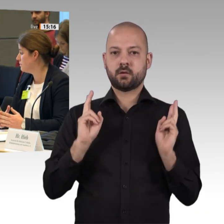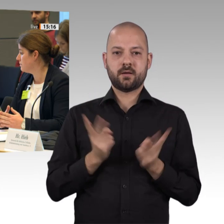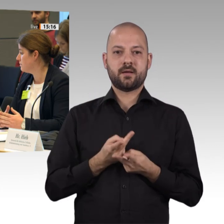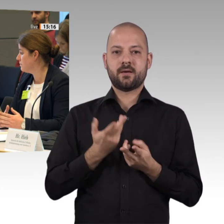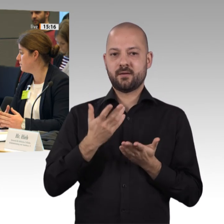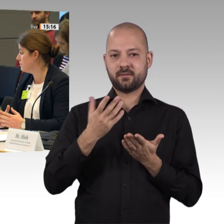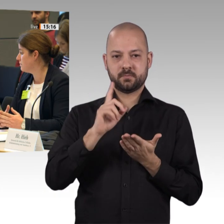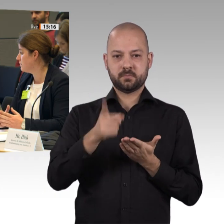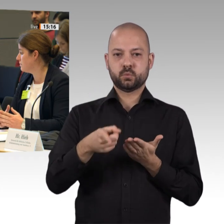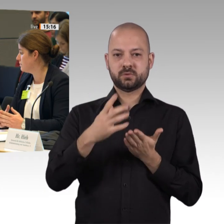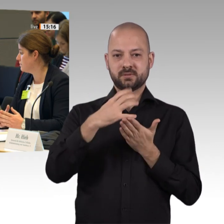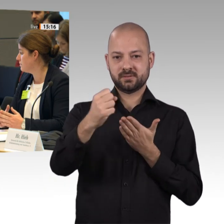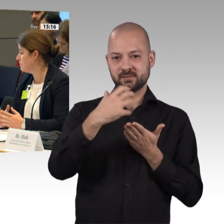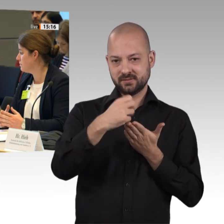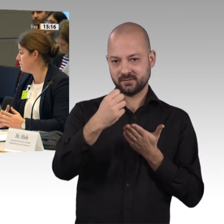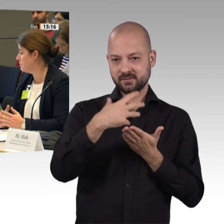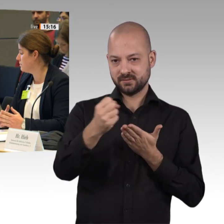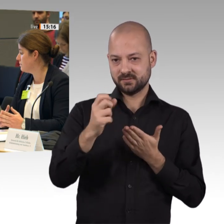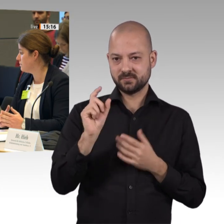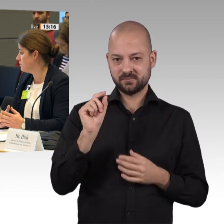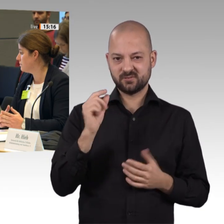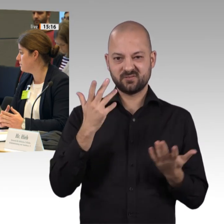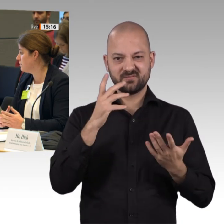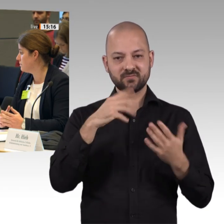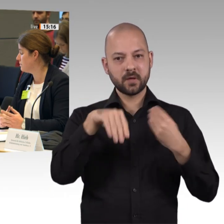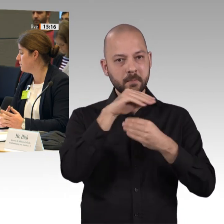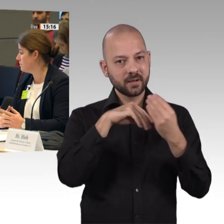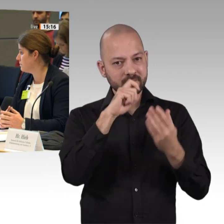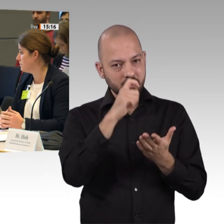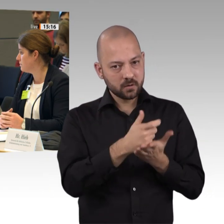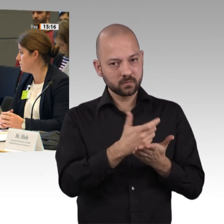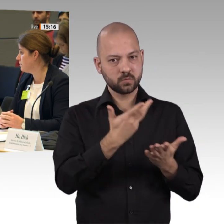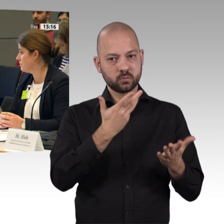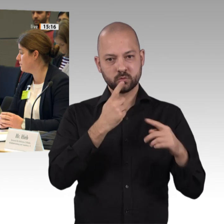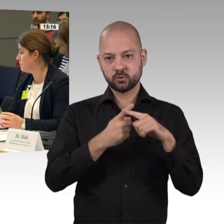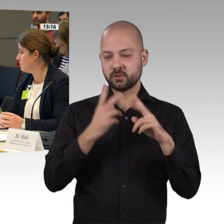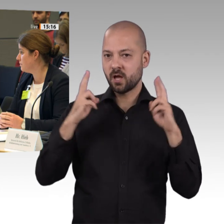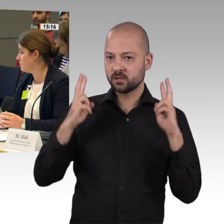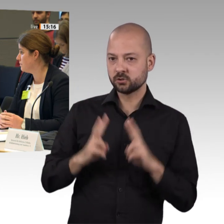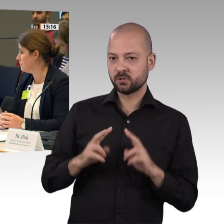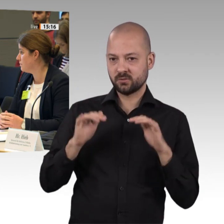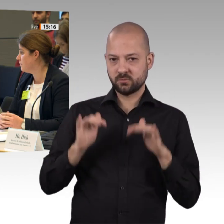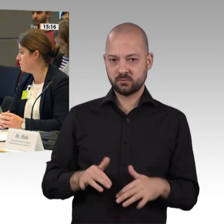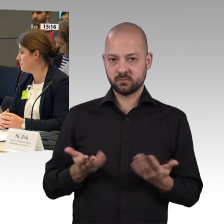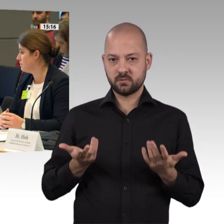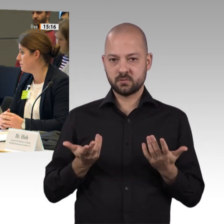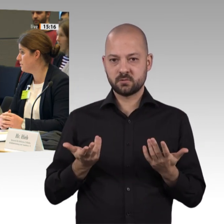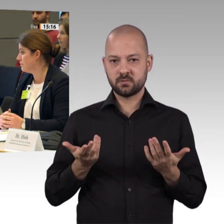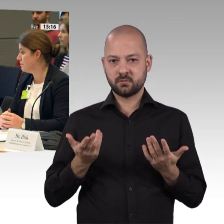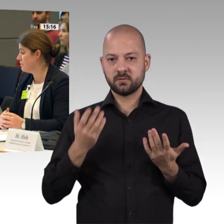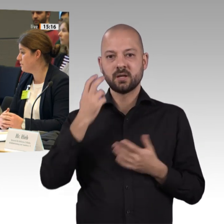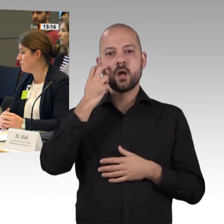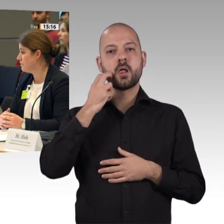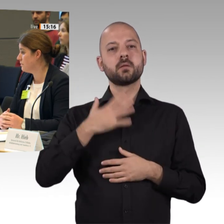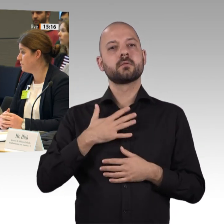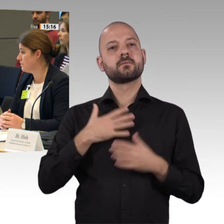natürlich ausdrücklich zu begrüßen, wenn auch Eltern minderjähriger Kinder künftig bei den Eingliederungshilfeleistungen entlastet werden. Schon heute sind